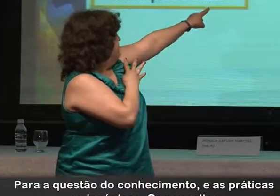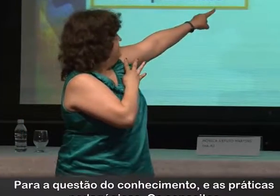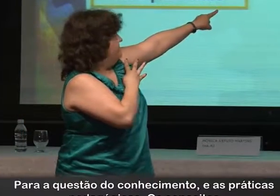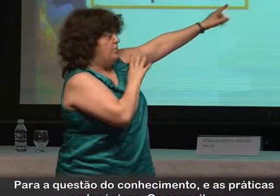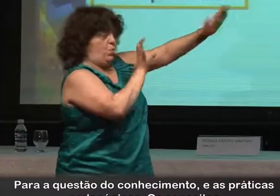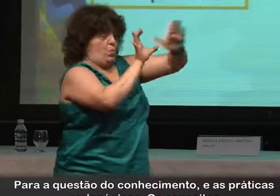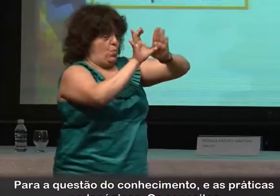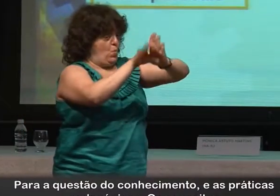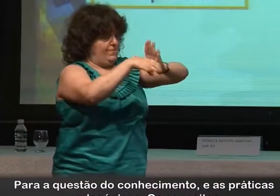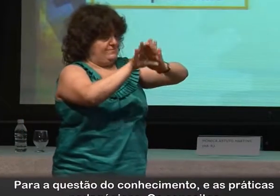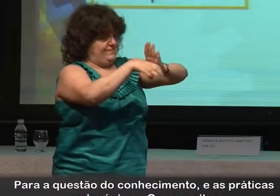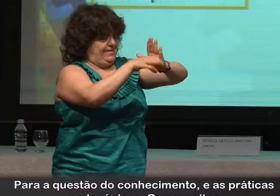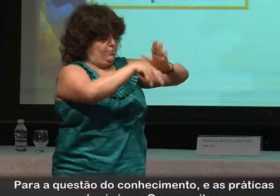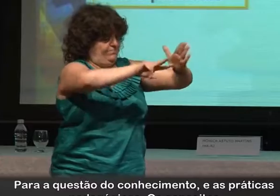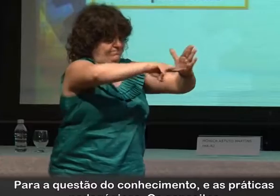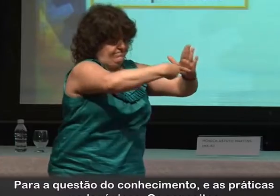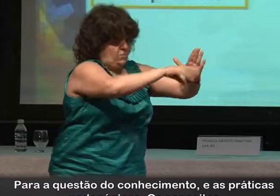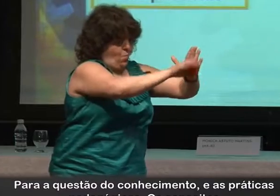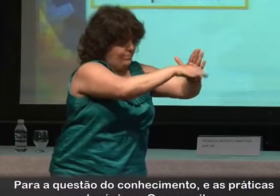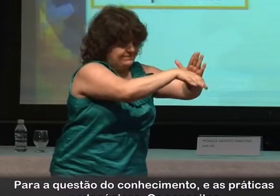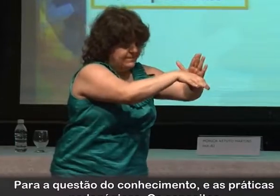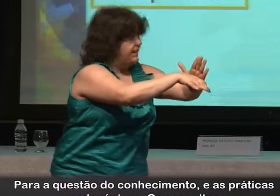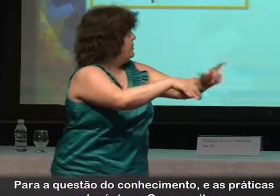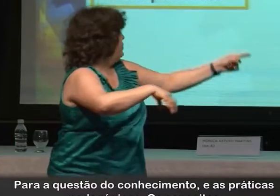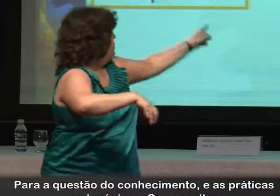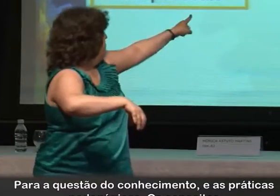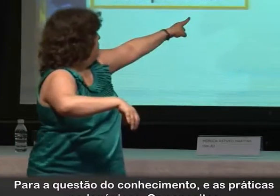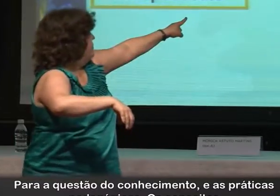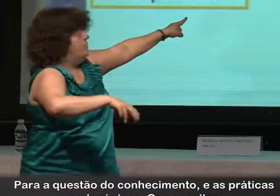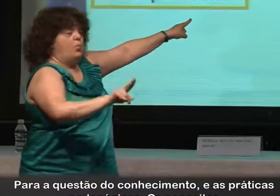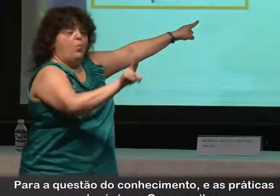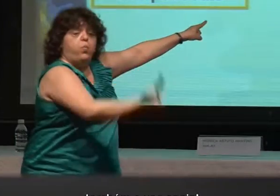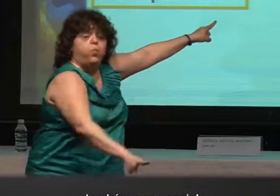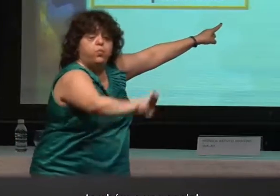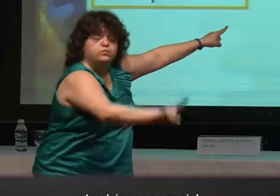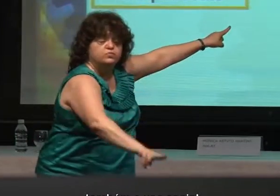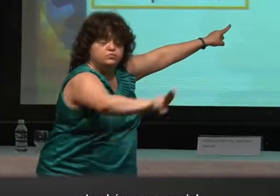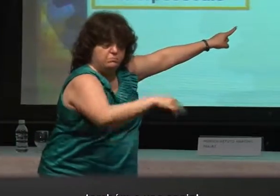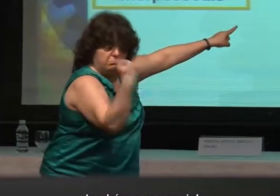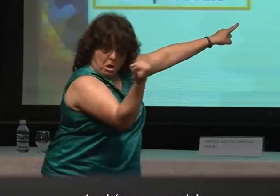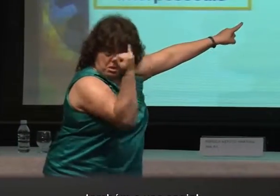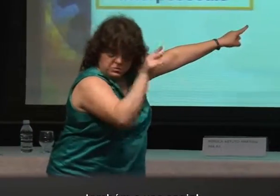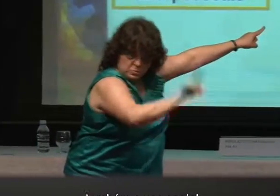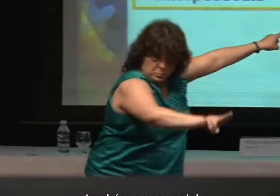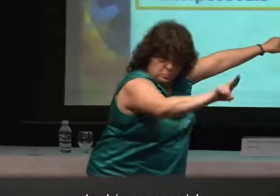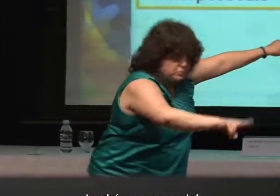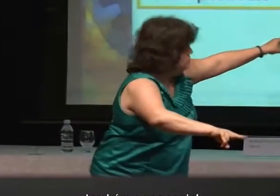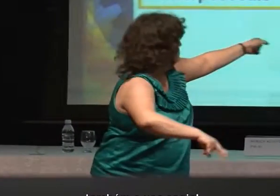para a questão do conhecer as práticas pedagógicas, os conceitos, também o uso social,